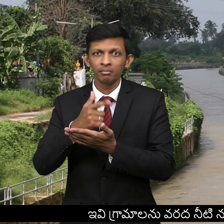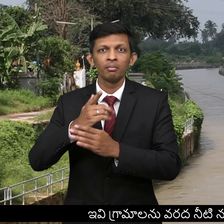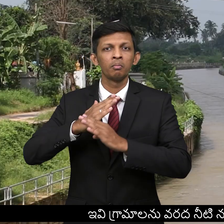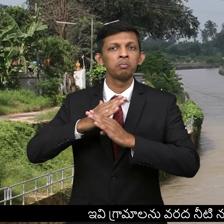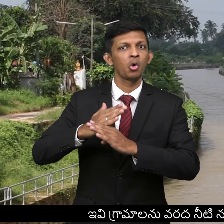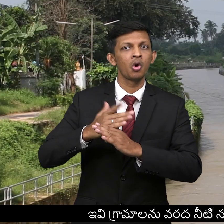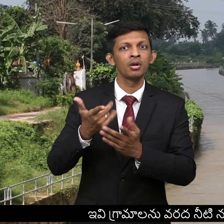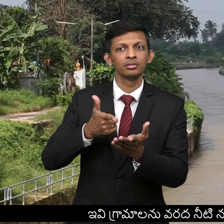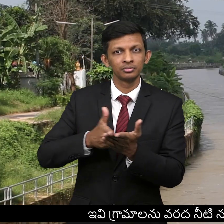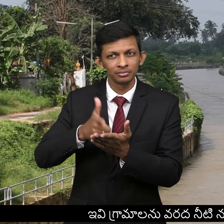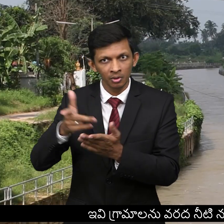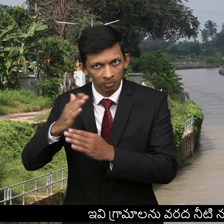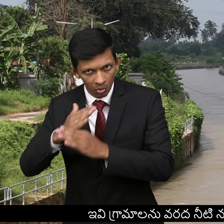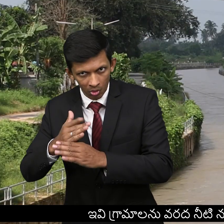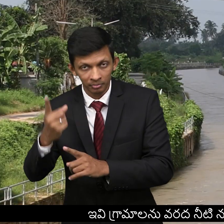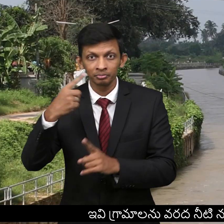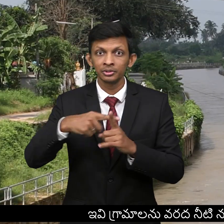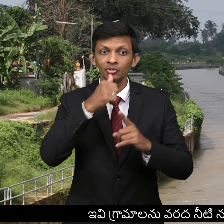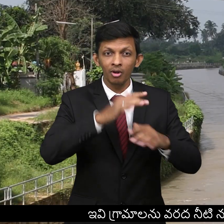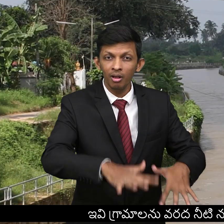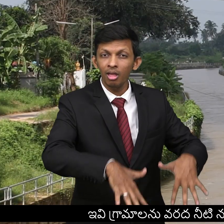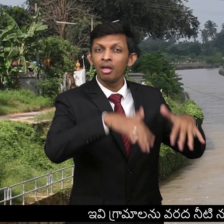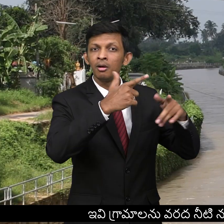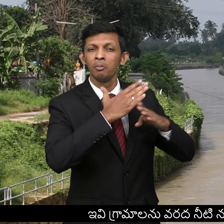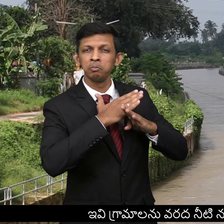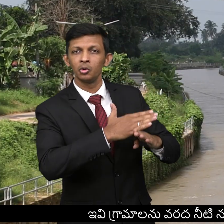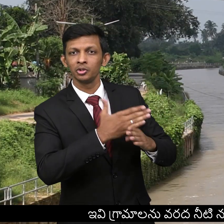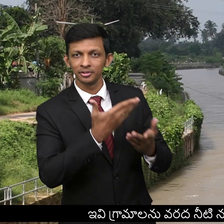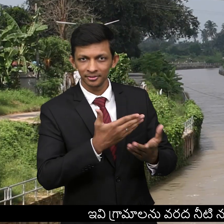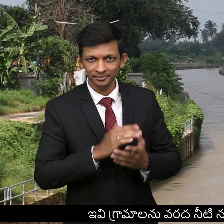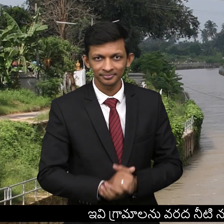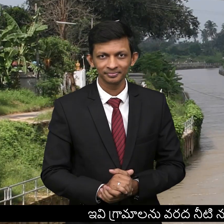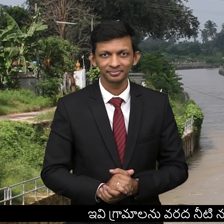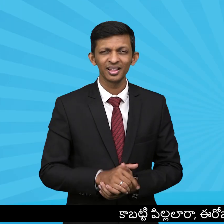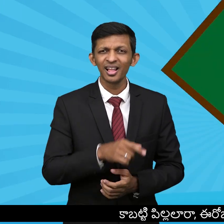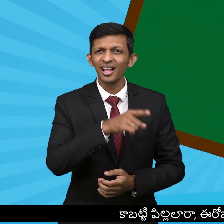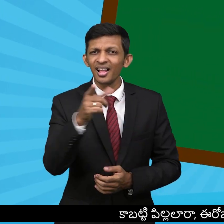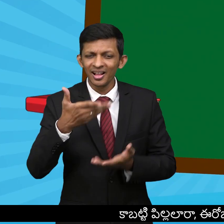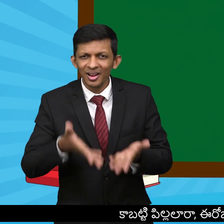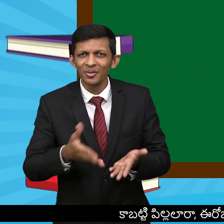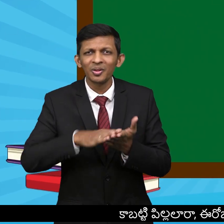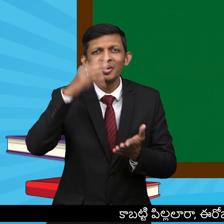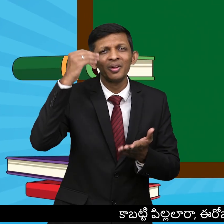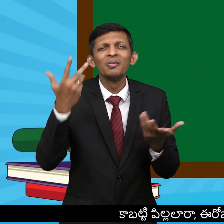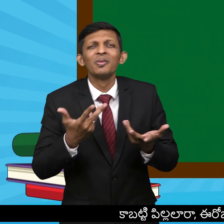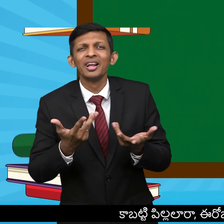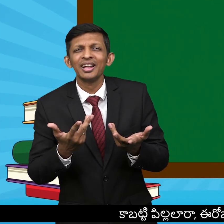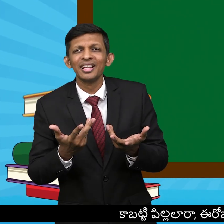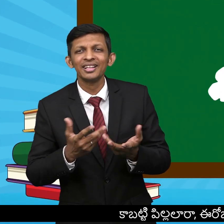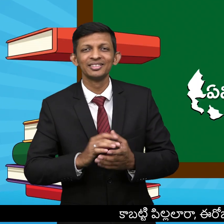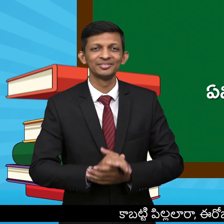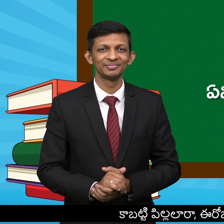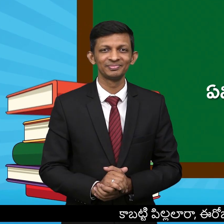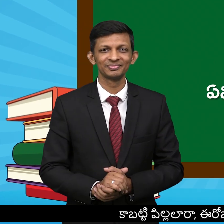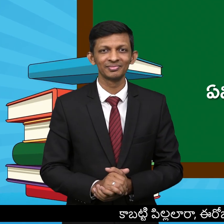ఇవి గ్రామాలను వరద నీటి నుండి రక్షించడంలో సహాయపడతాయి. కాబట్టి పిల్లలారా, ఈరోజు మనం